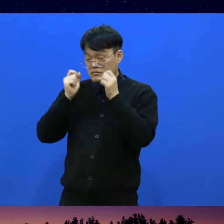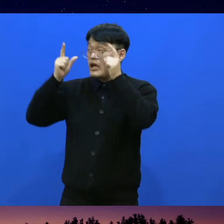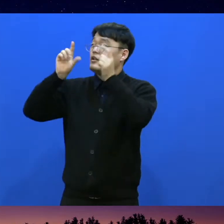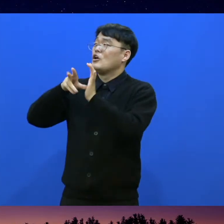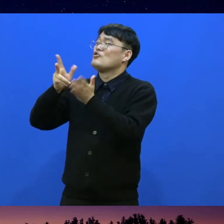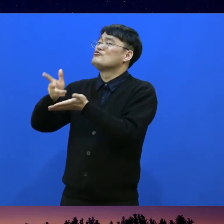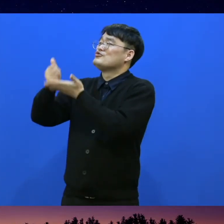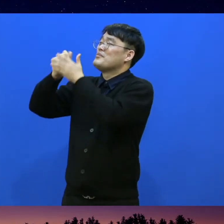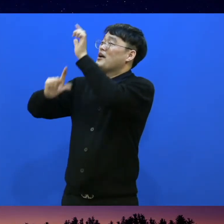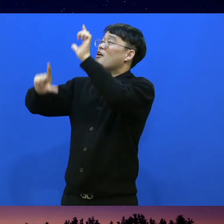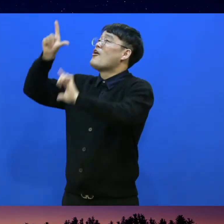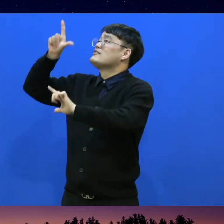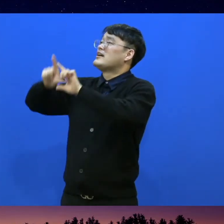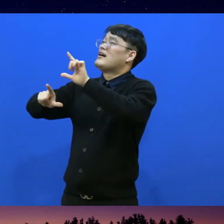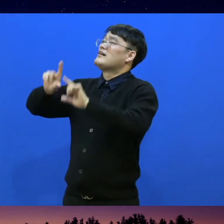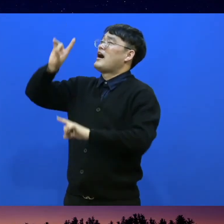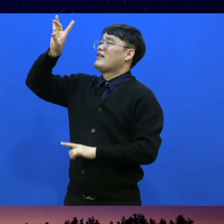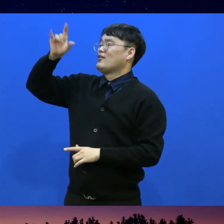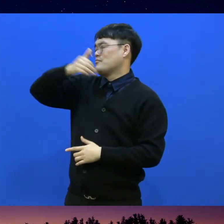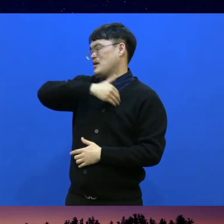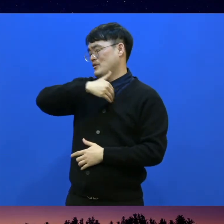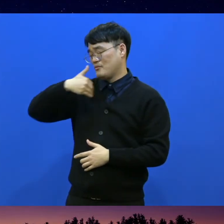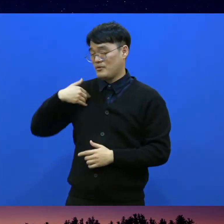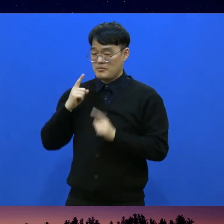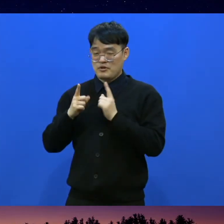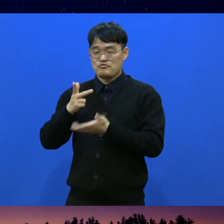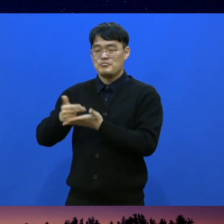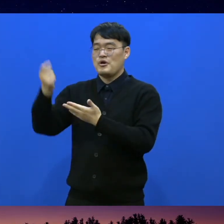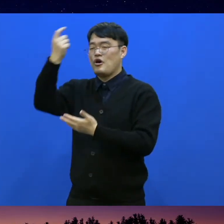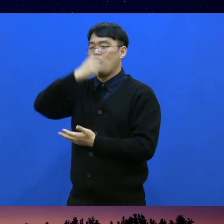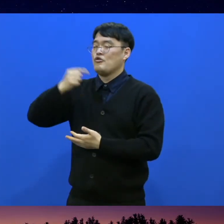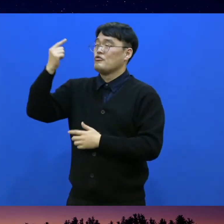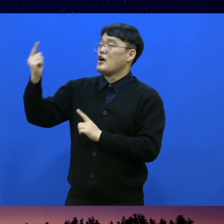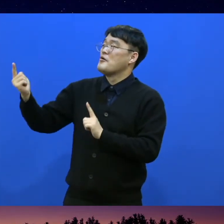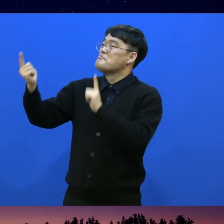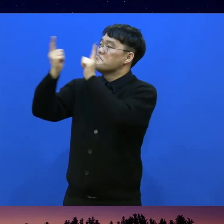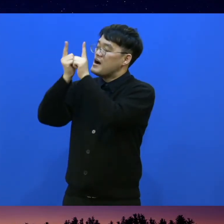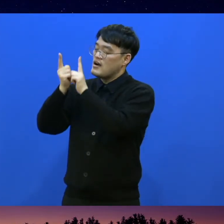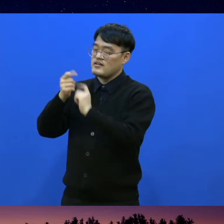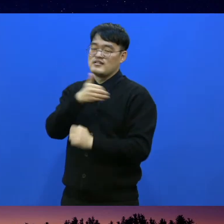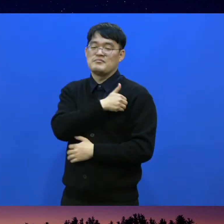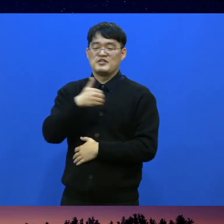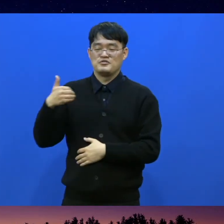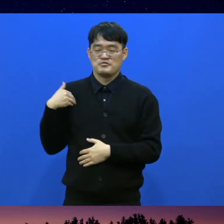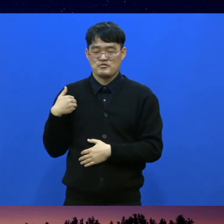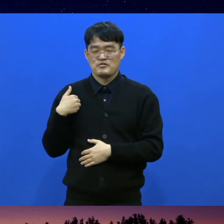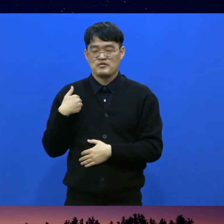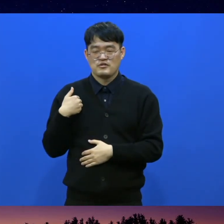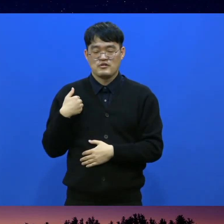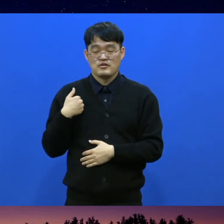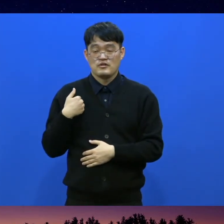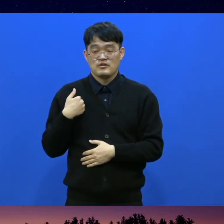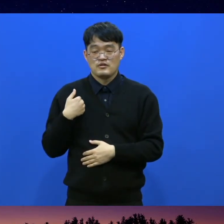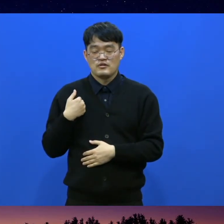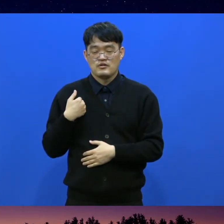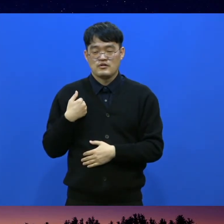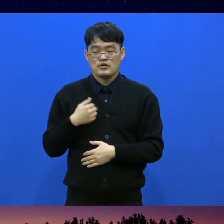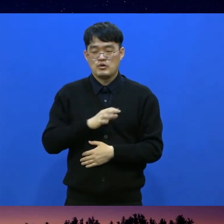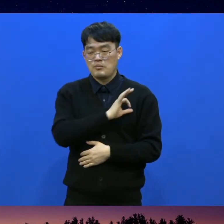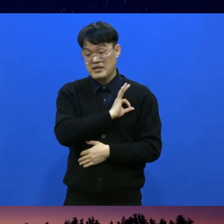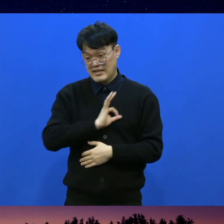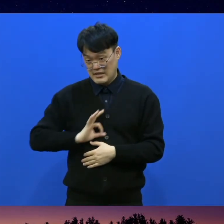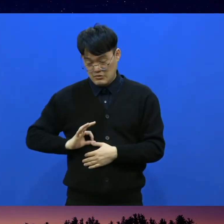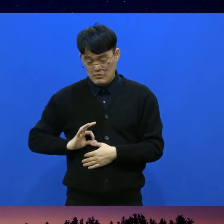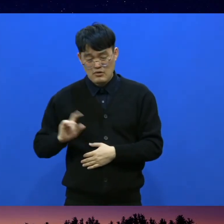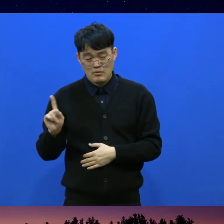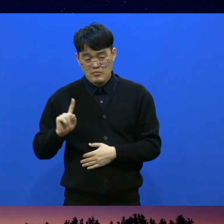주님을 만나니까 만족이 온 것입니다. 주님의 얼굴을 배우니까. 욥기서도 욥이 마찬가지로 주님의 얼굴을 보니까 끝난 거예요.